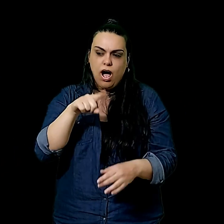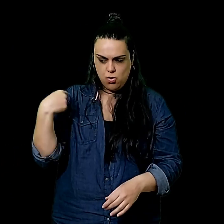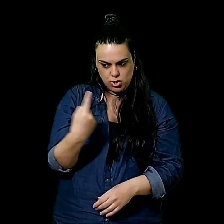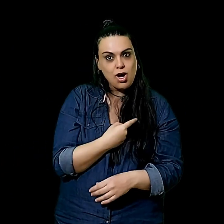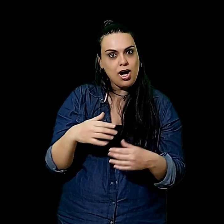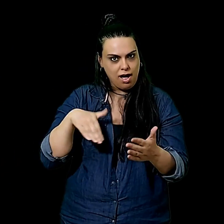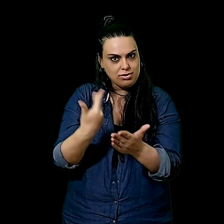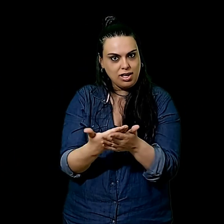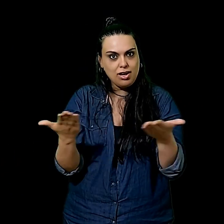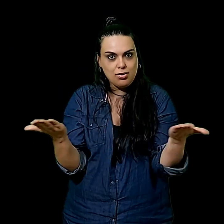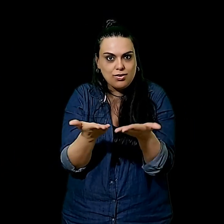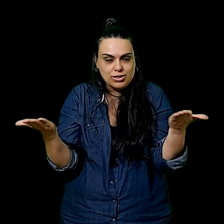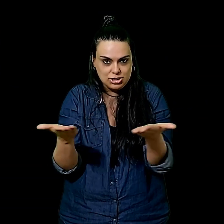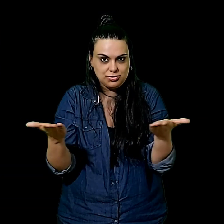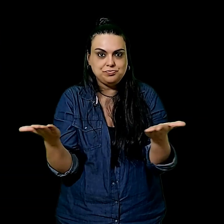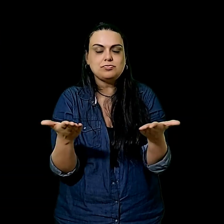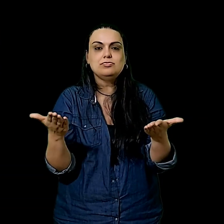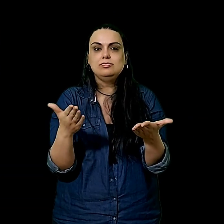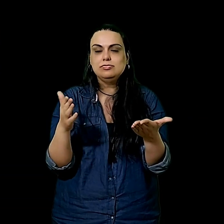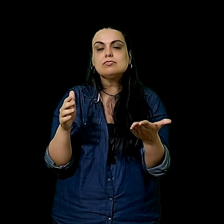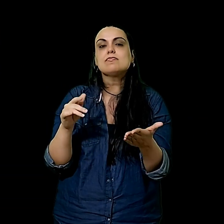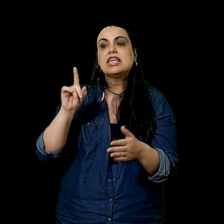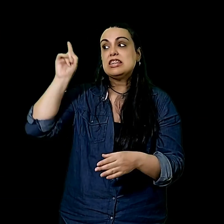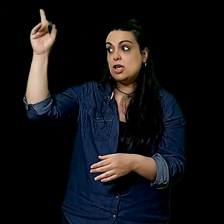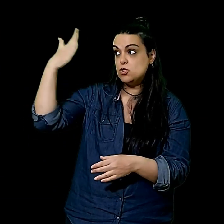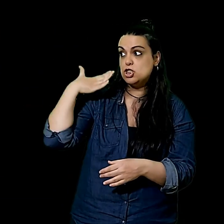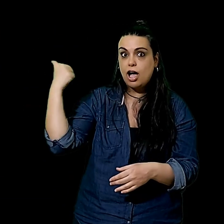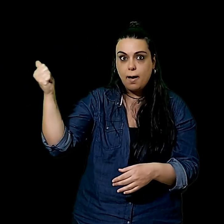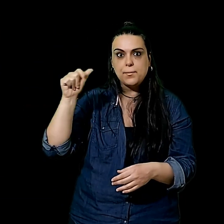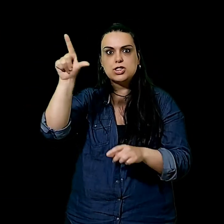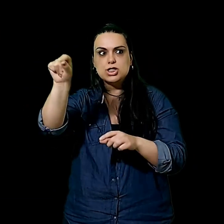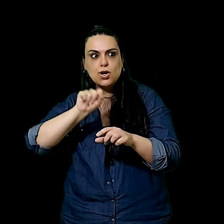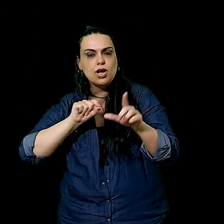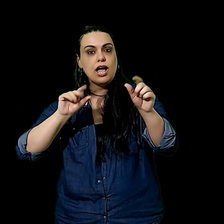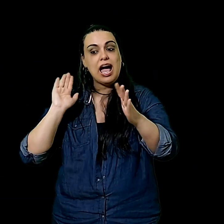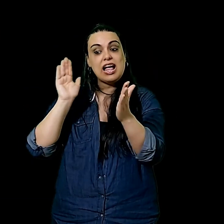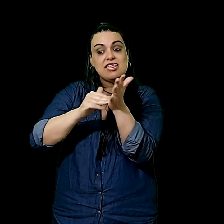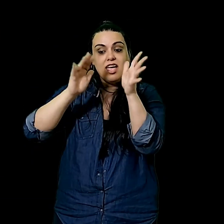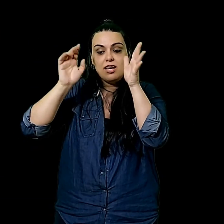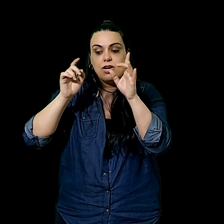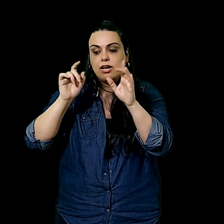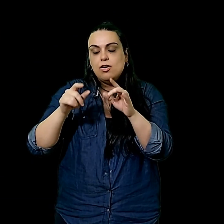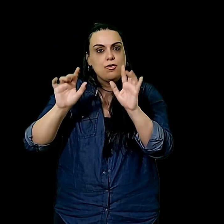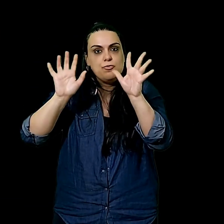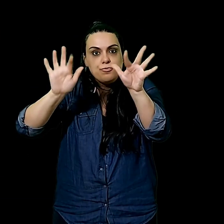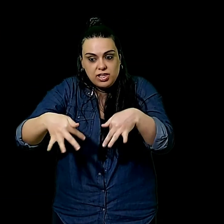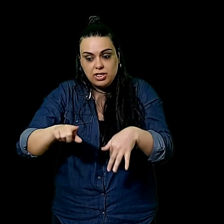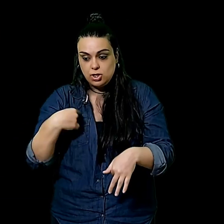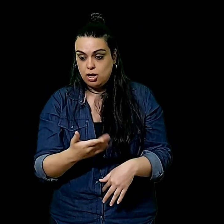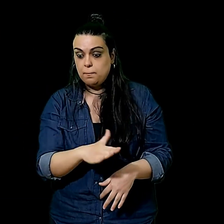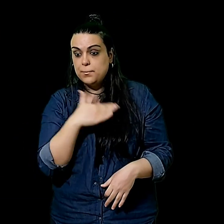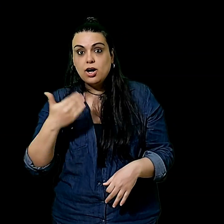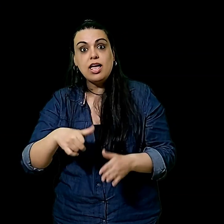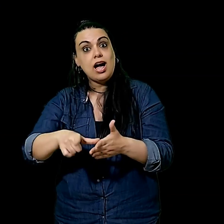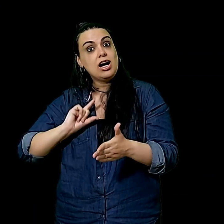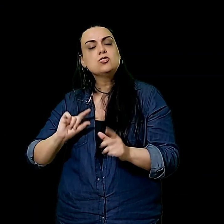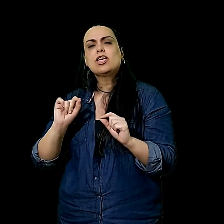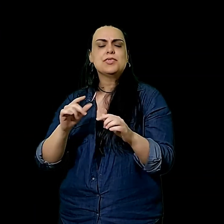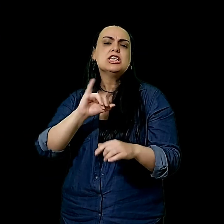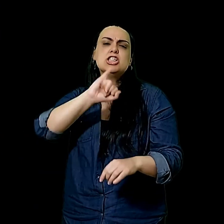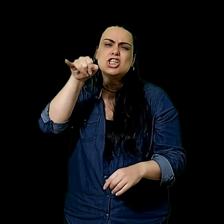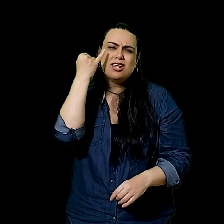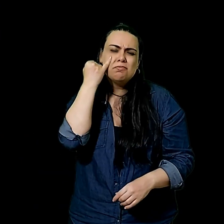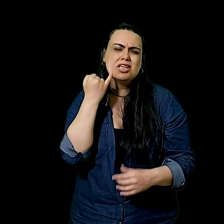conosco antes da conclusão da nossa chamada, antes do fim da nossa vida, né? Jeremias está